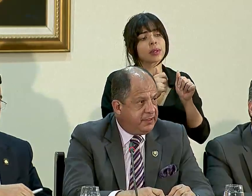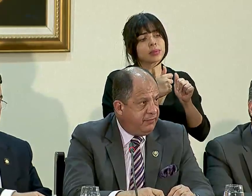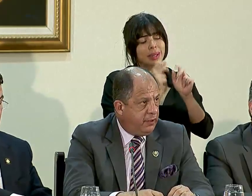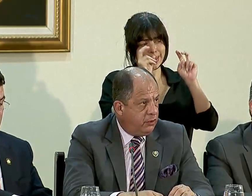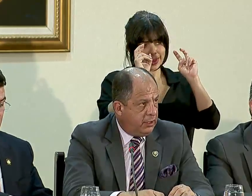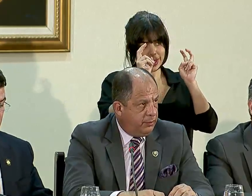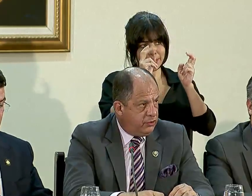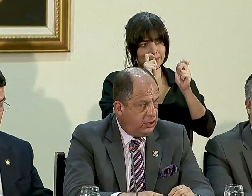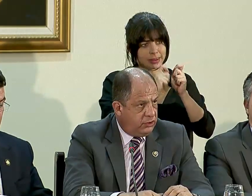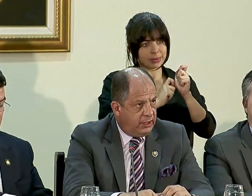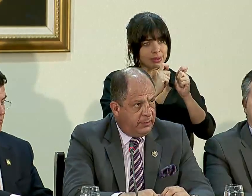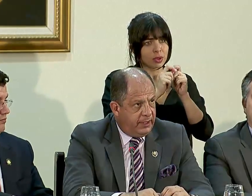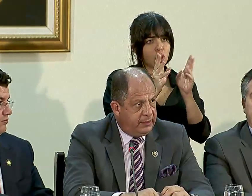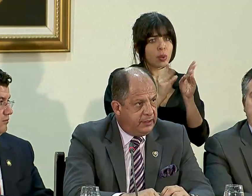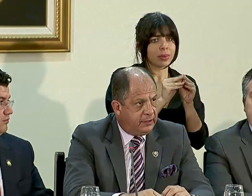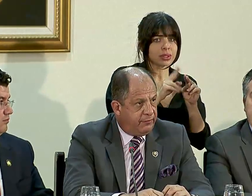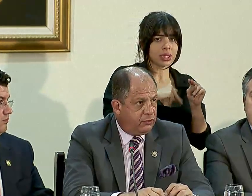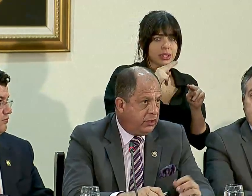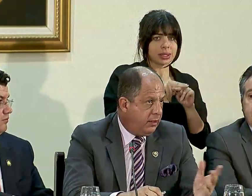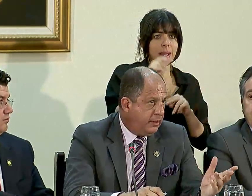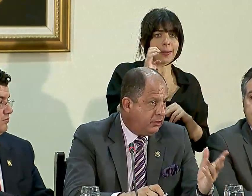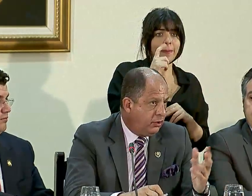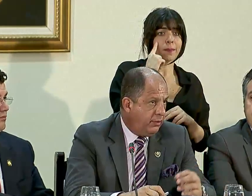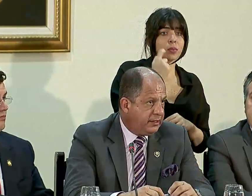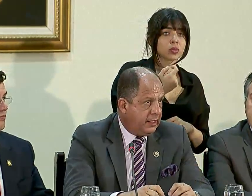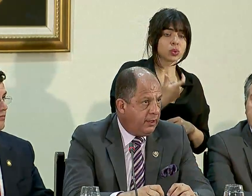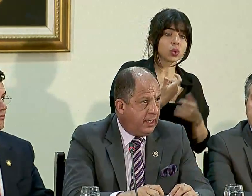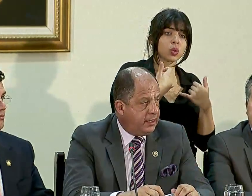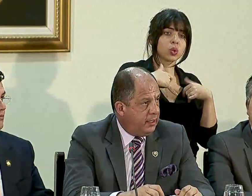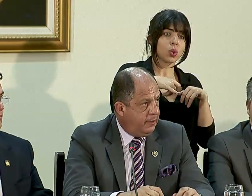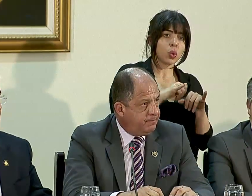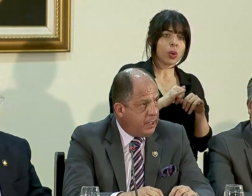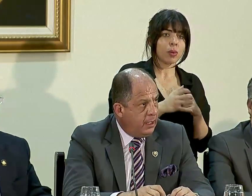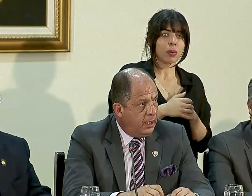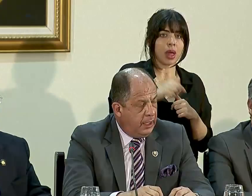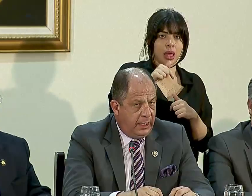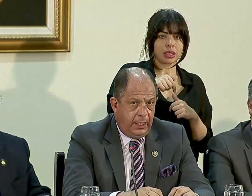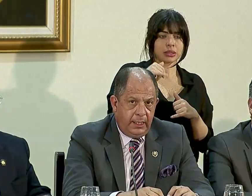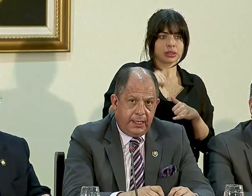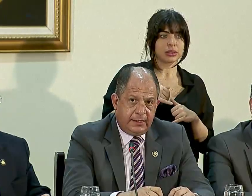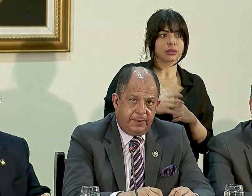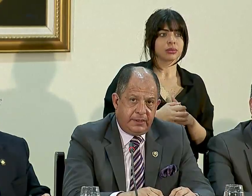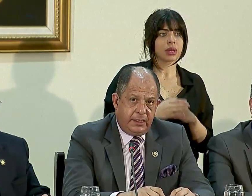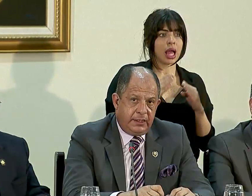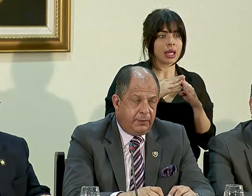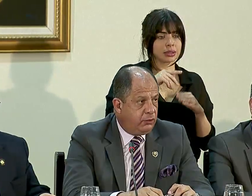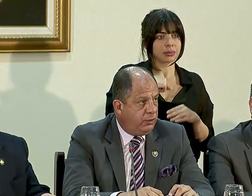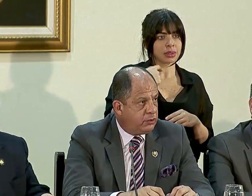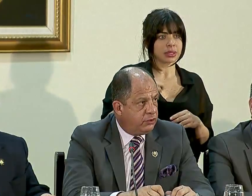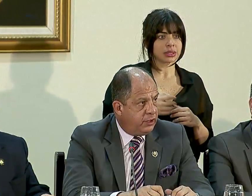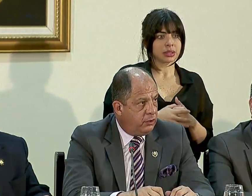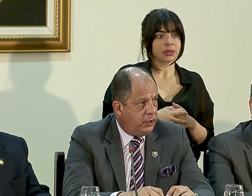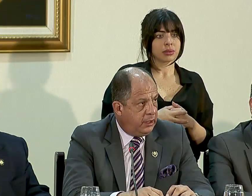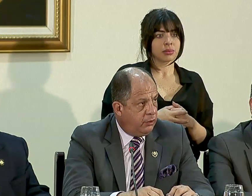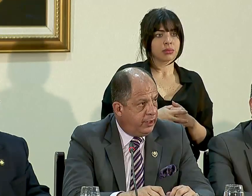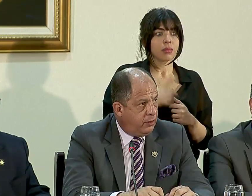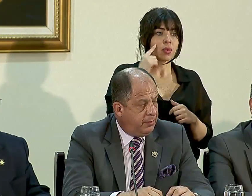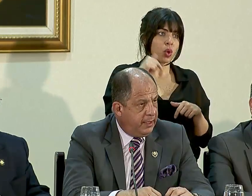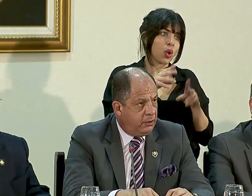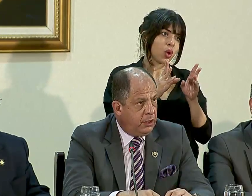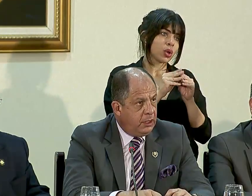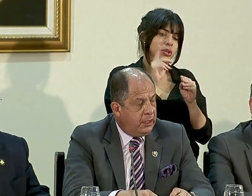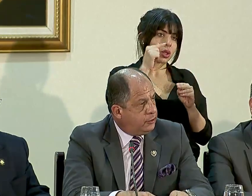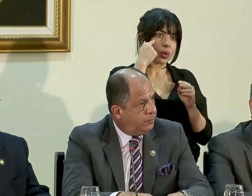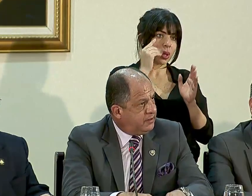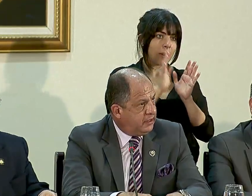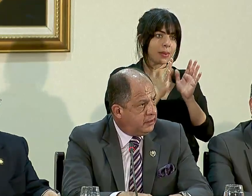tema específico de la Comisión Nacional de Emergencias, afortunadamente todavía estaba aquí en la Casa Presidencial, hoy tuvimos Consejo de Gobierno